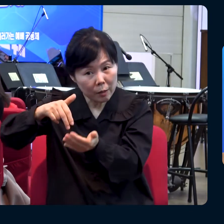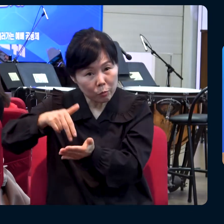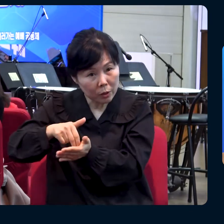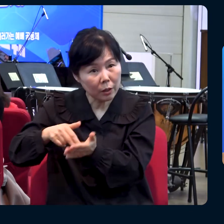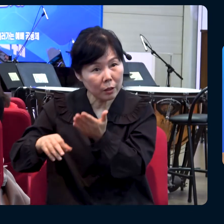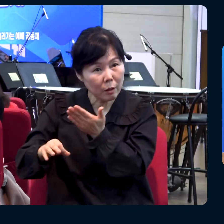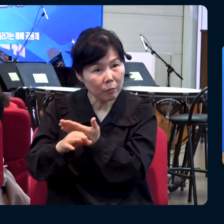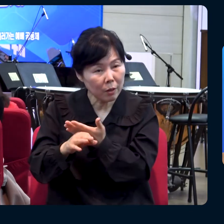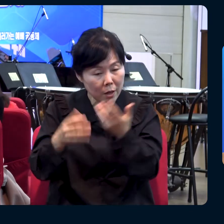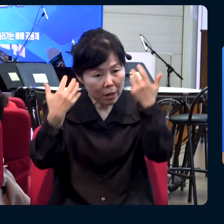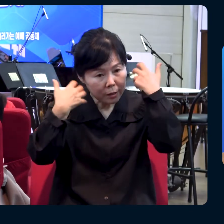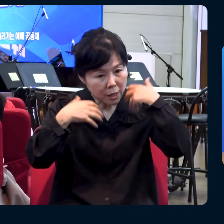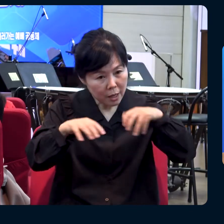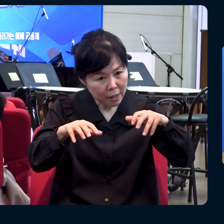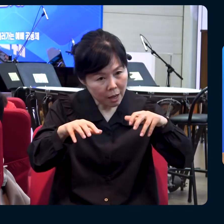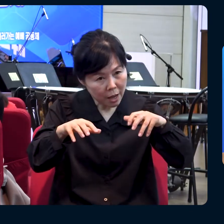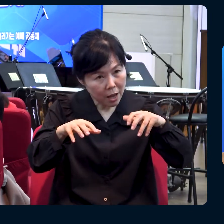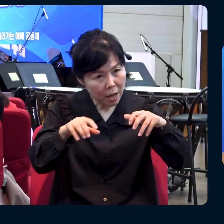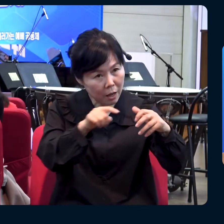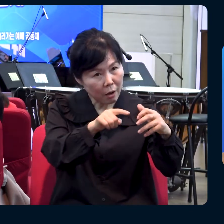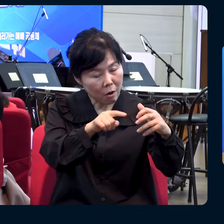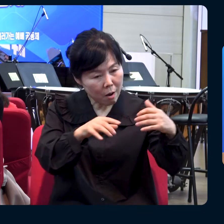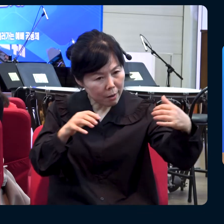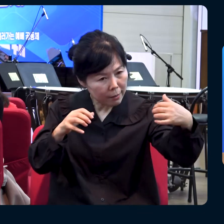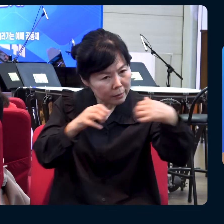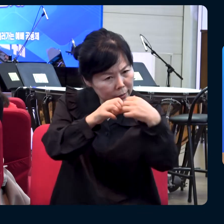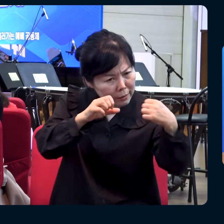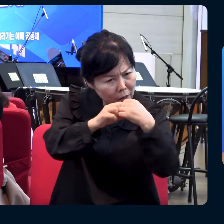목동이라면 사자와 싸웠을까?